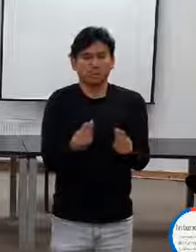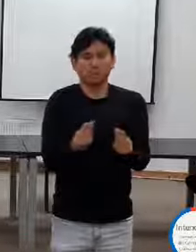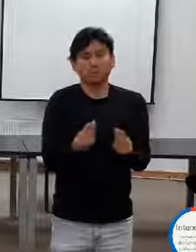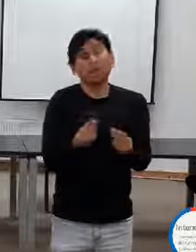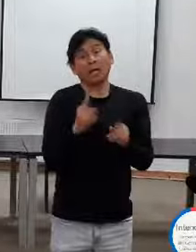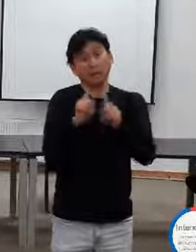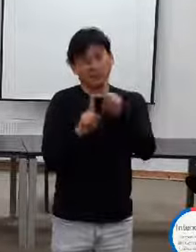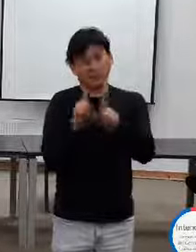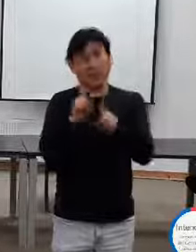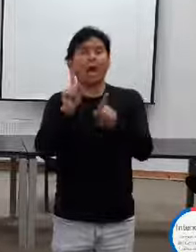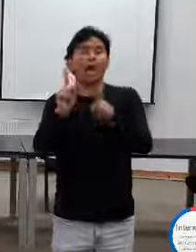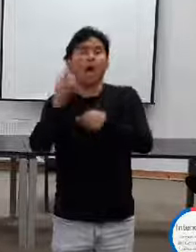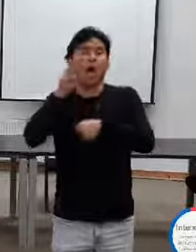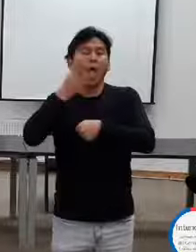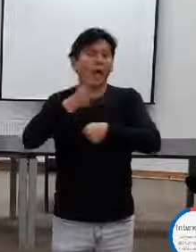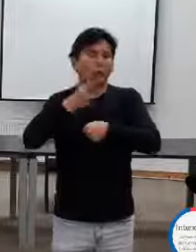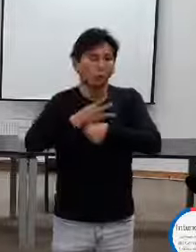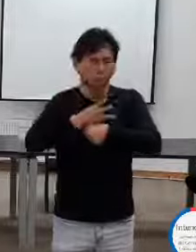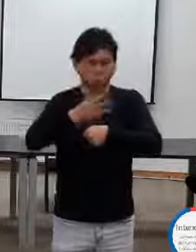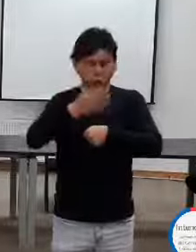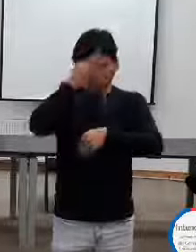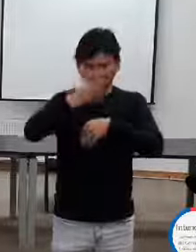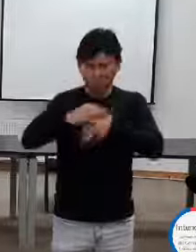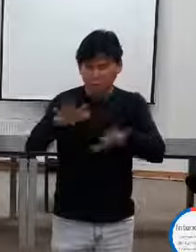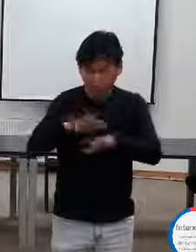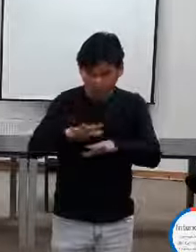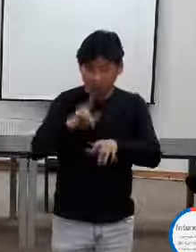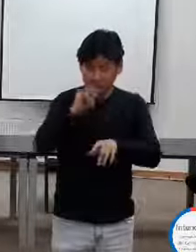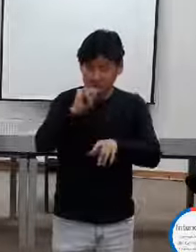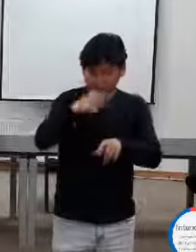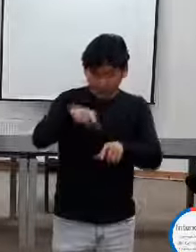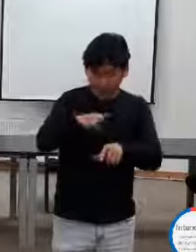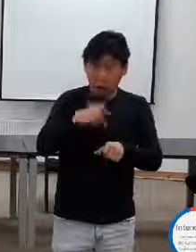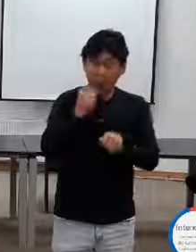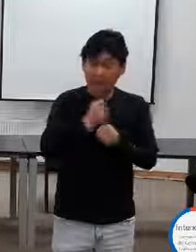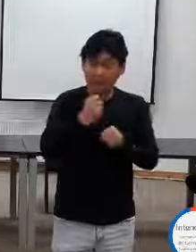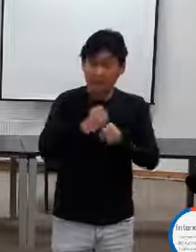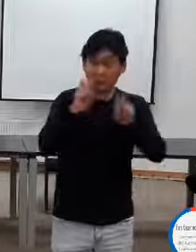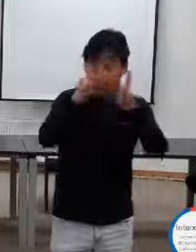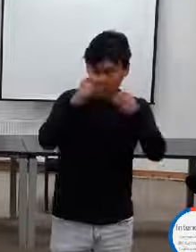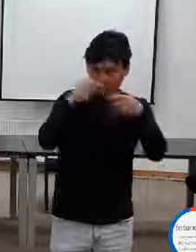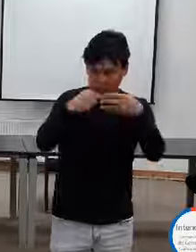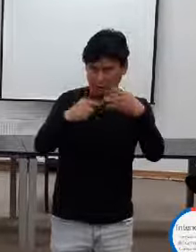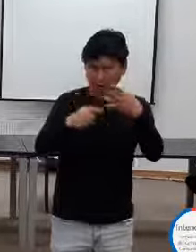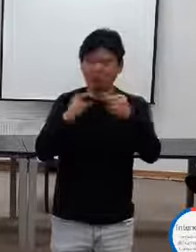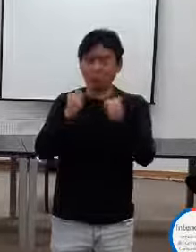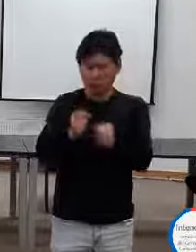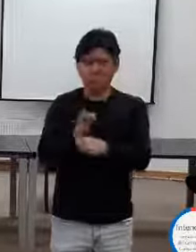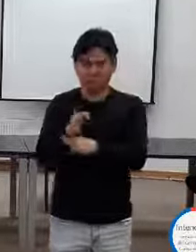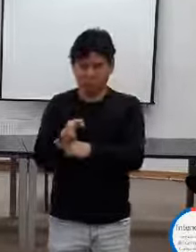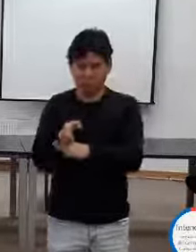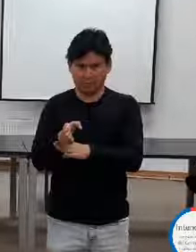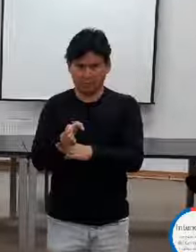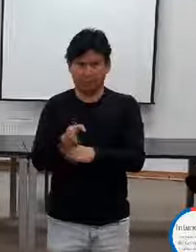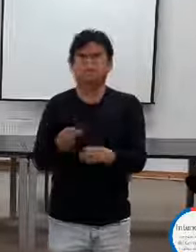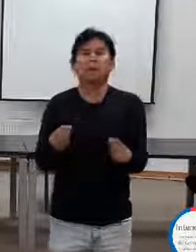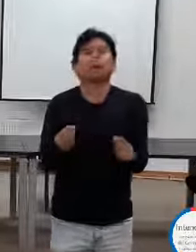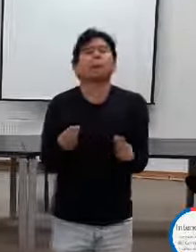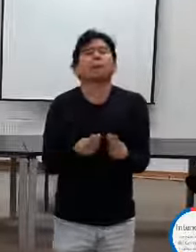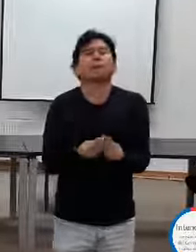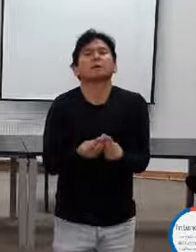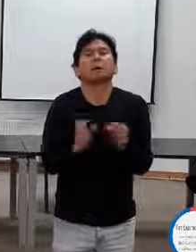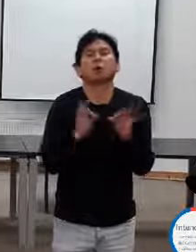adultos mayores, crónicos y las personas que se desplazan a trabajar a otras regiones. Lo que pasa